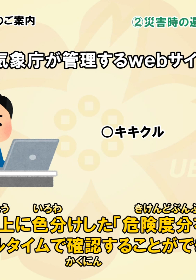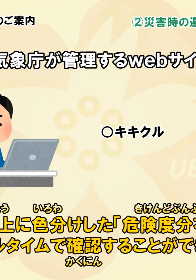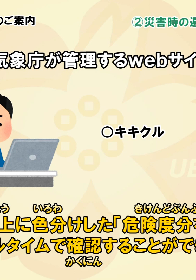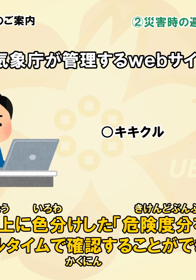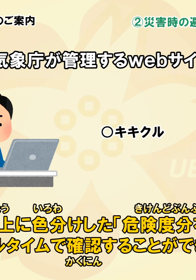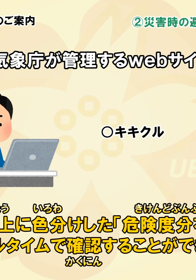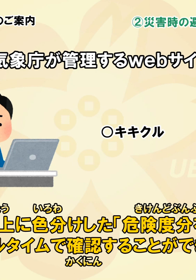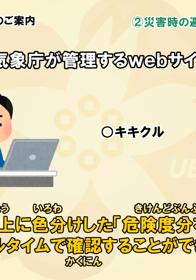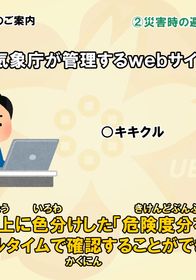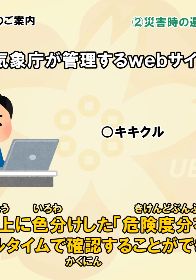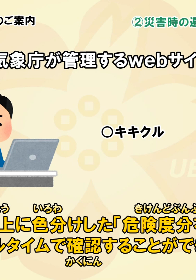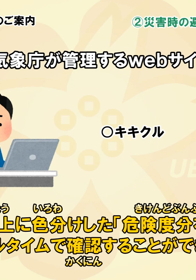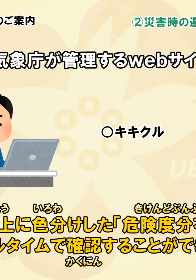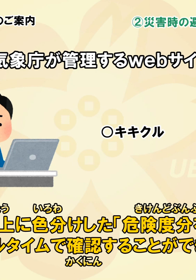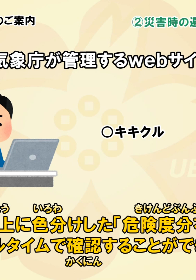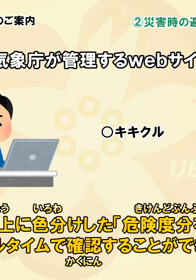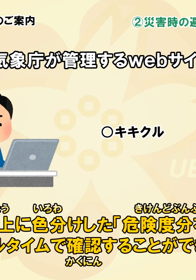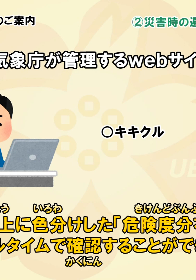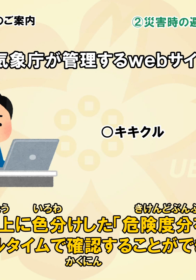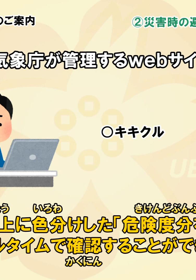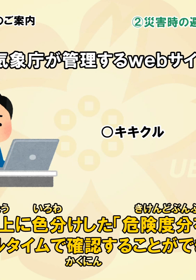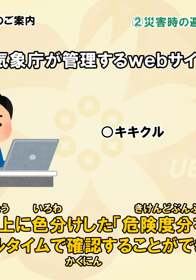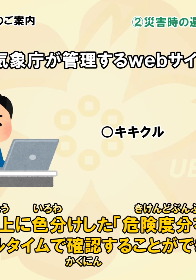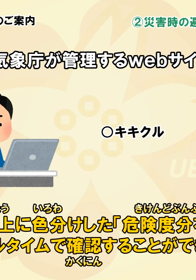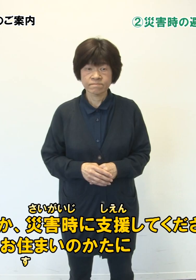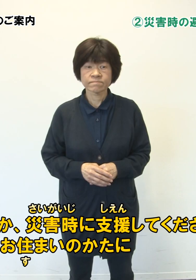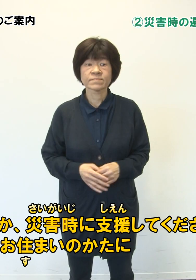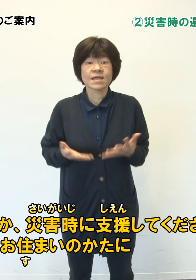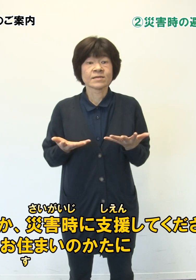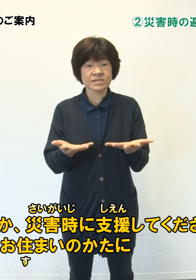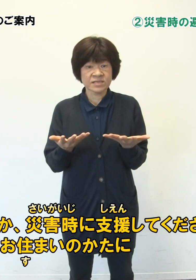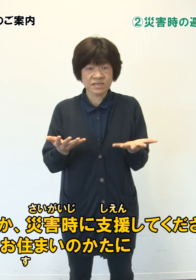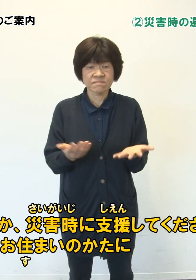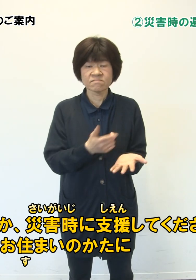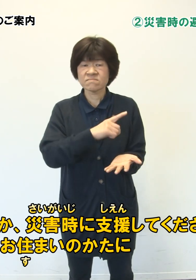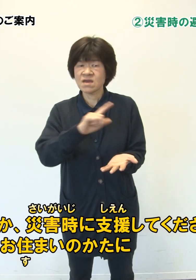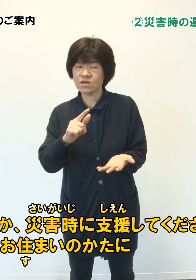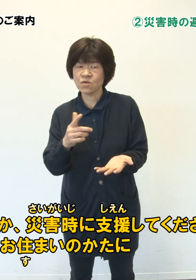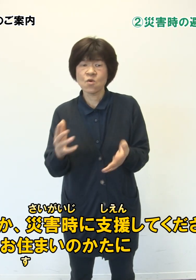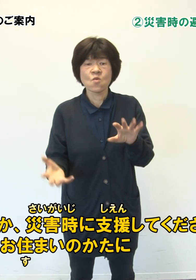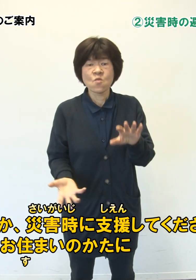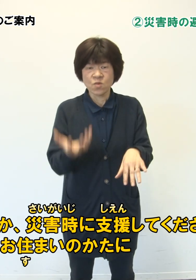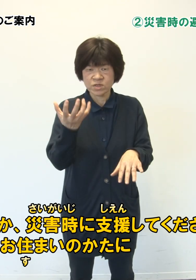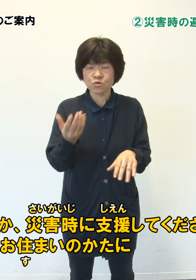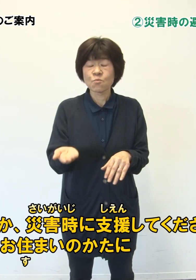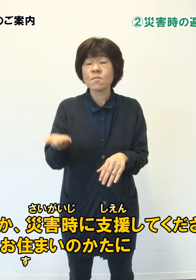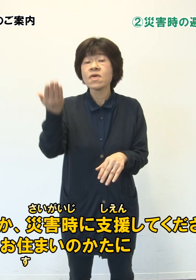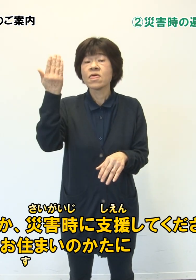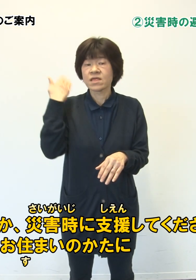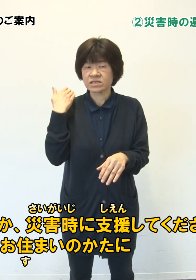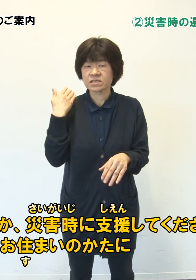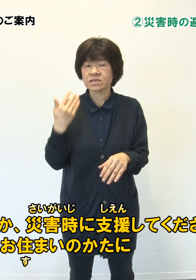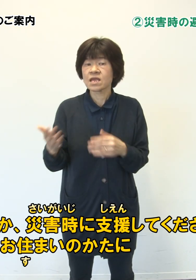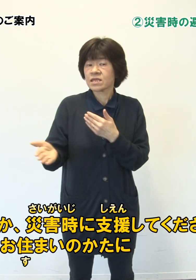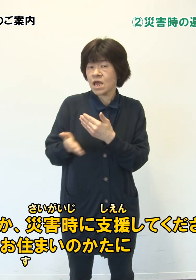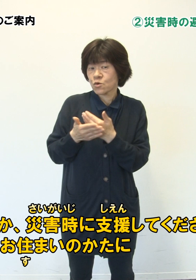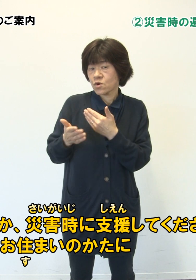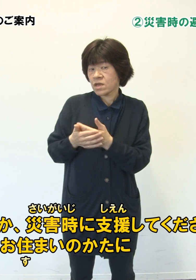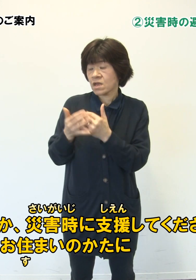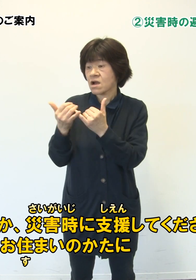認することができます。その他、災害時に支援してくださる方や近